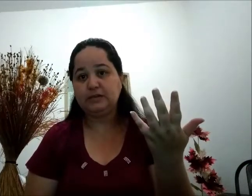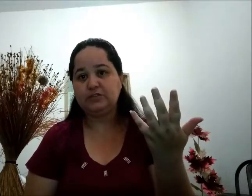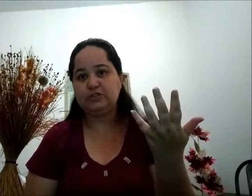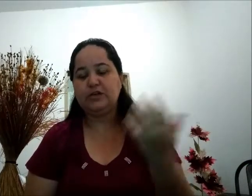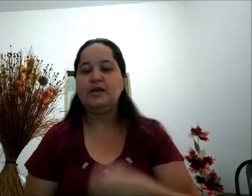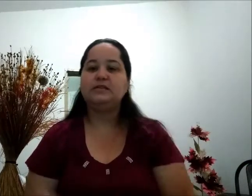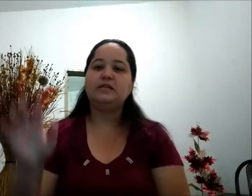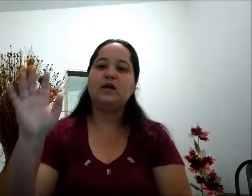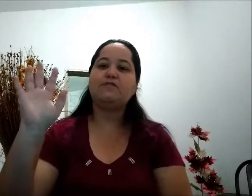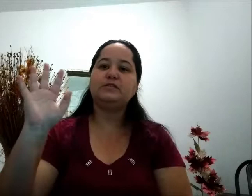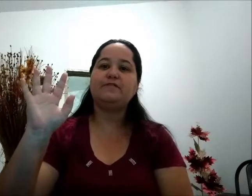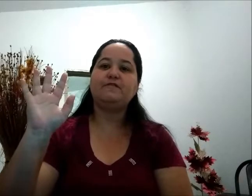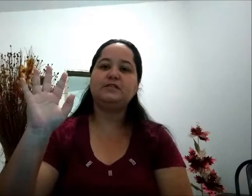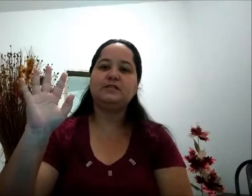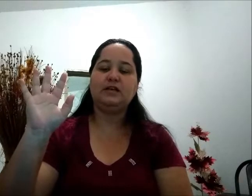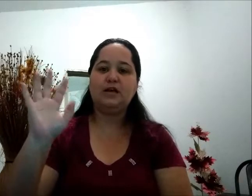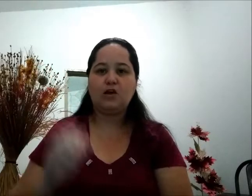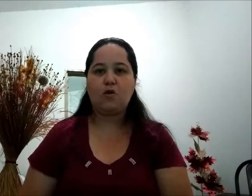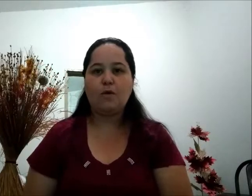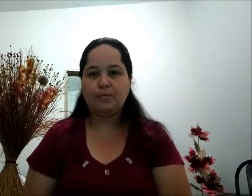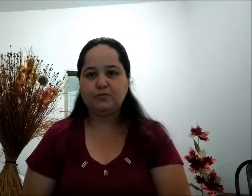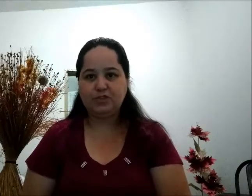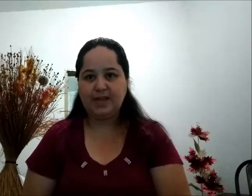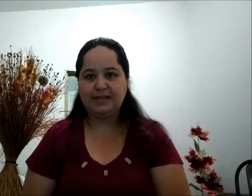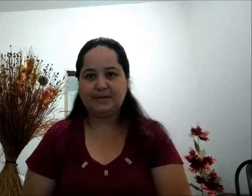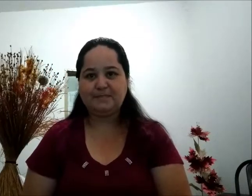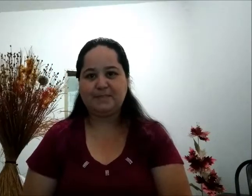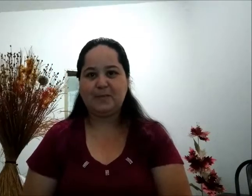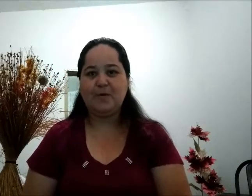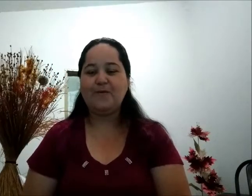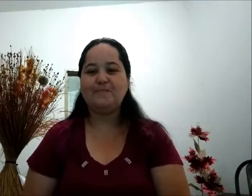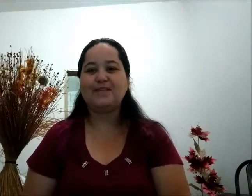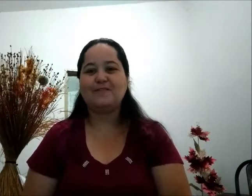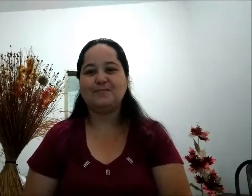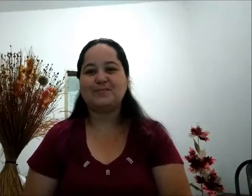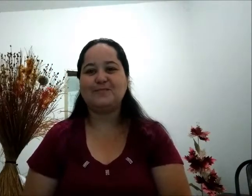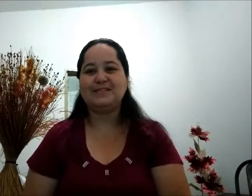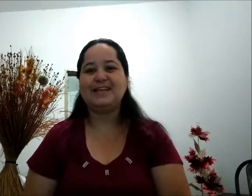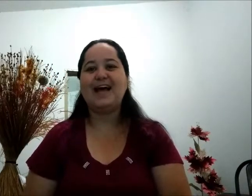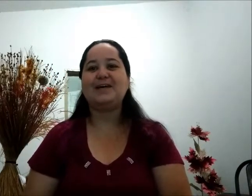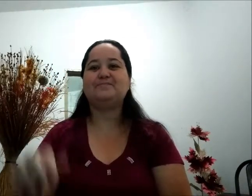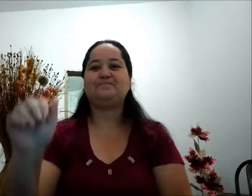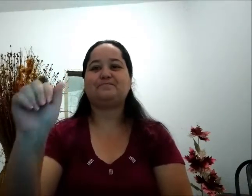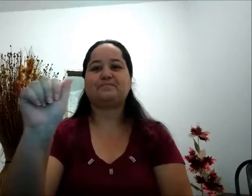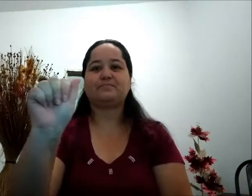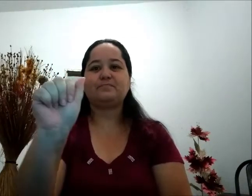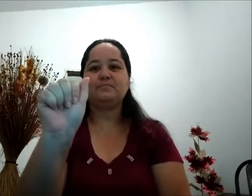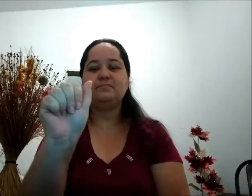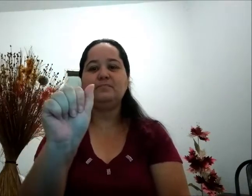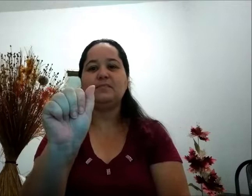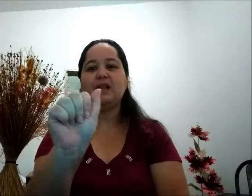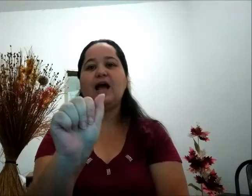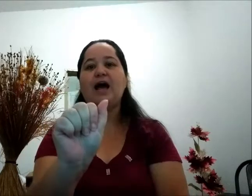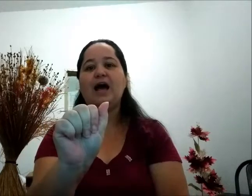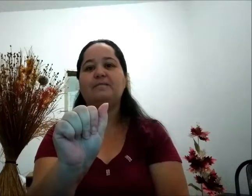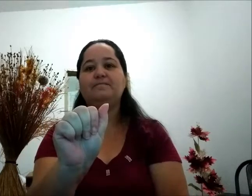predominante. Se não, você vai fazer com a mão direita. Tá bom? Então, vamos começar? A,